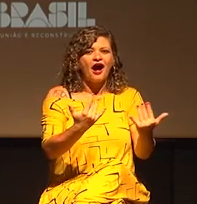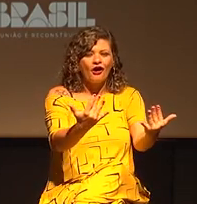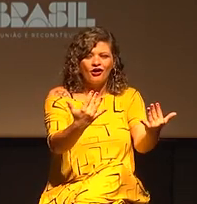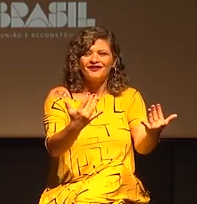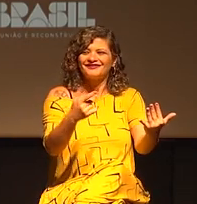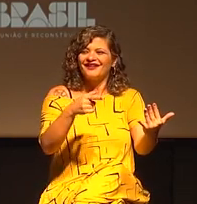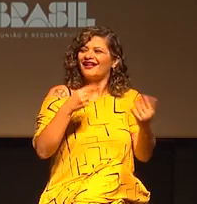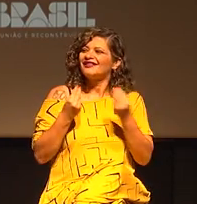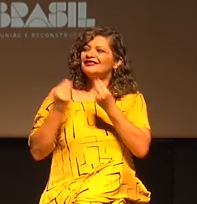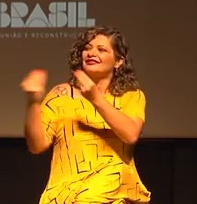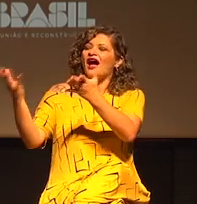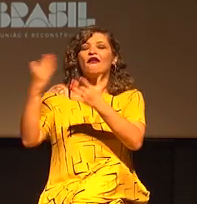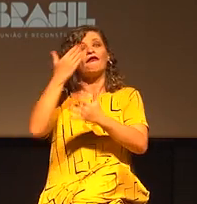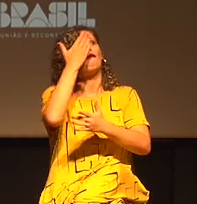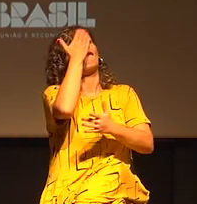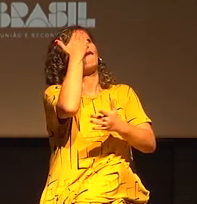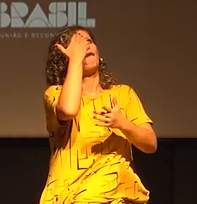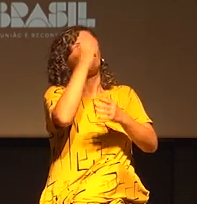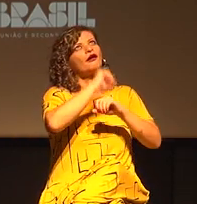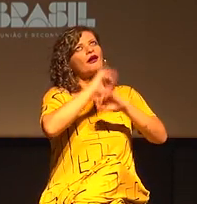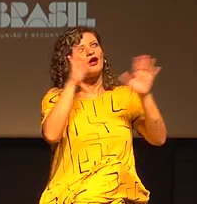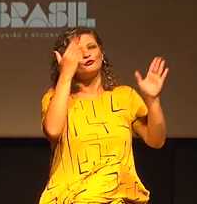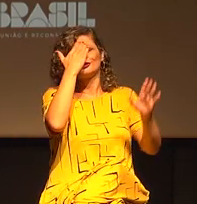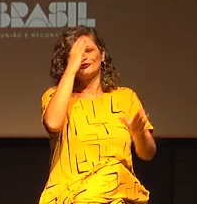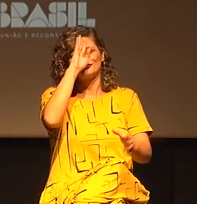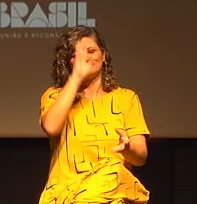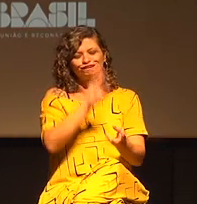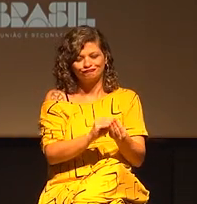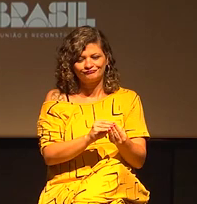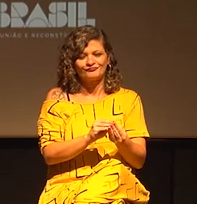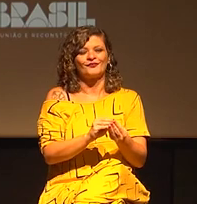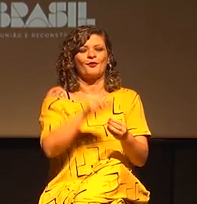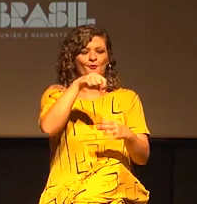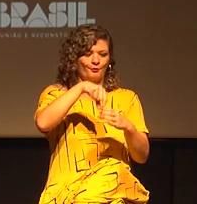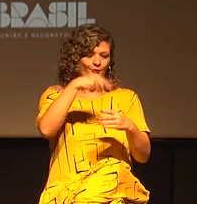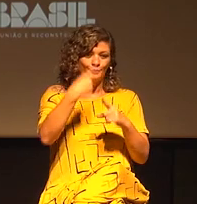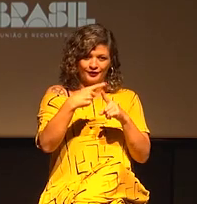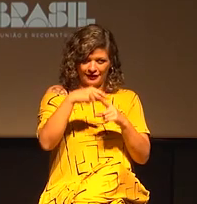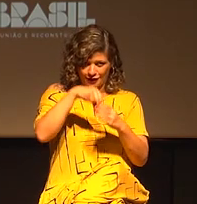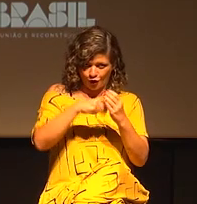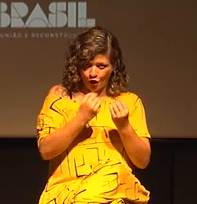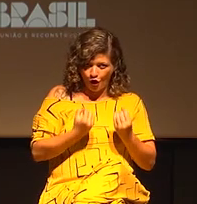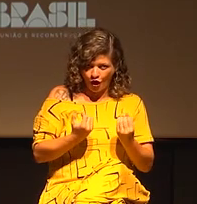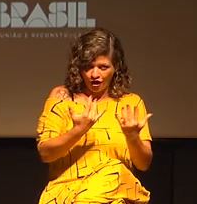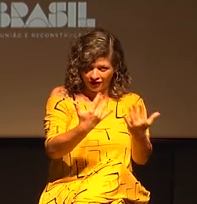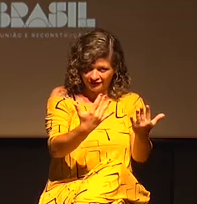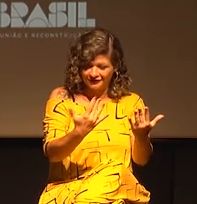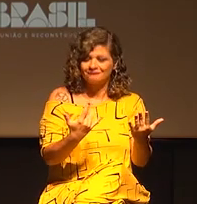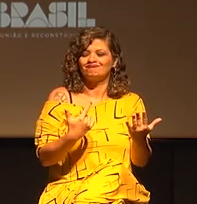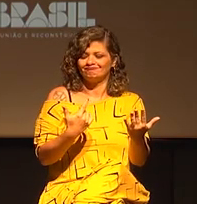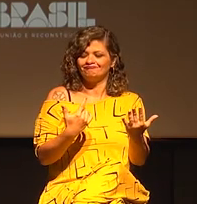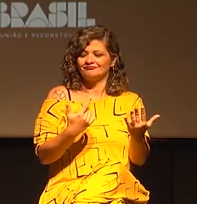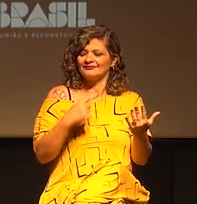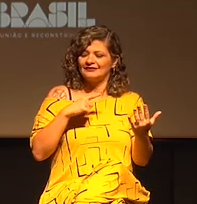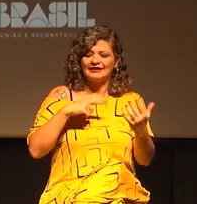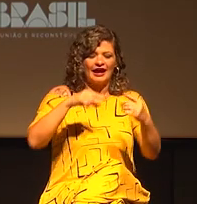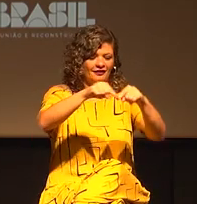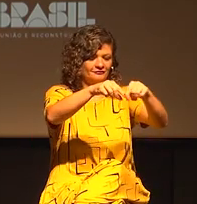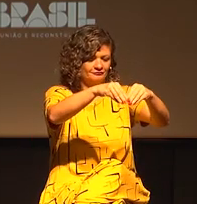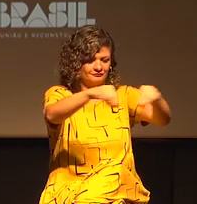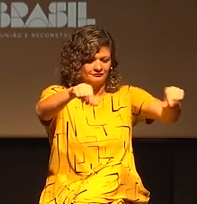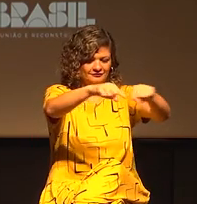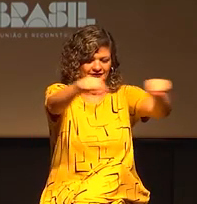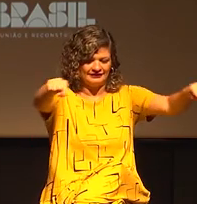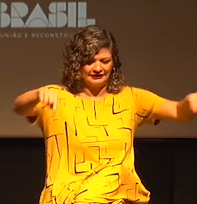entendendo por que que você tá aqui porque a horta aquele lugar que a gente chega tem um terreno aqui a gente sai a a gente